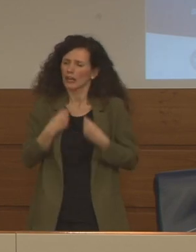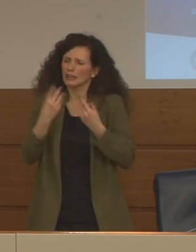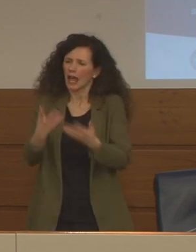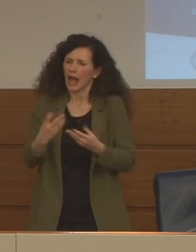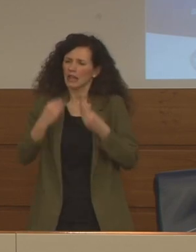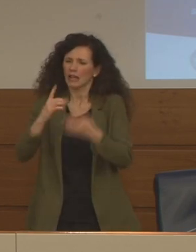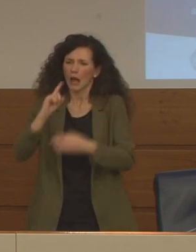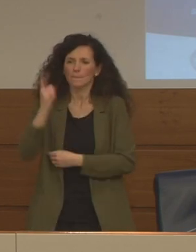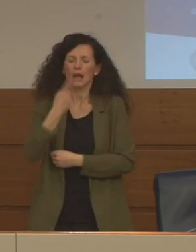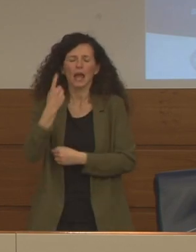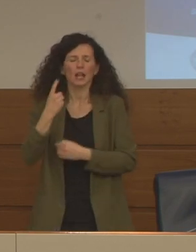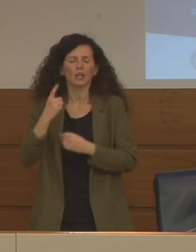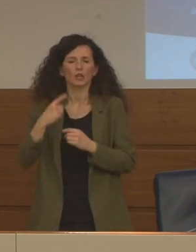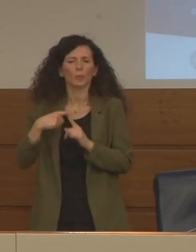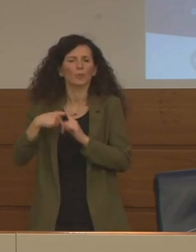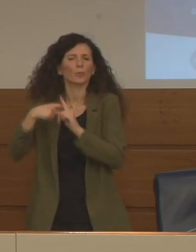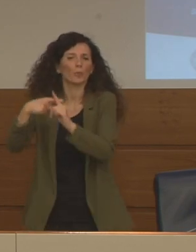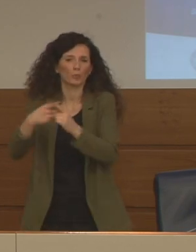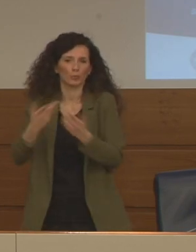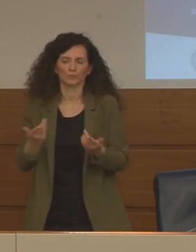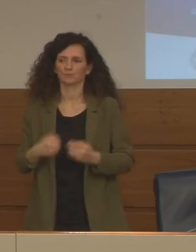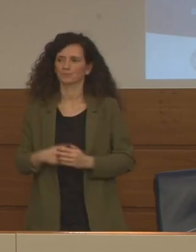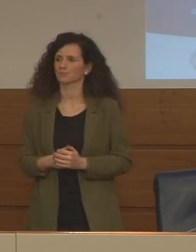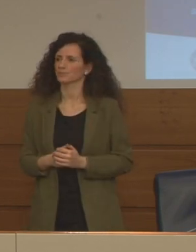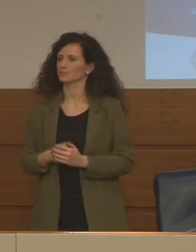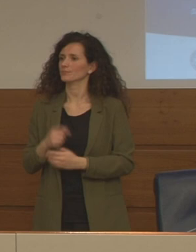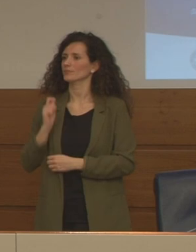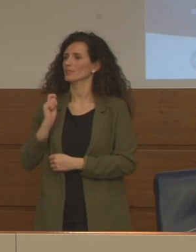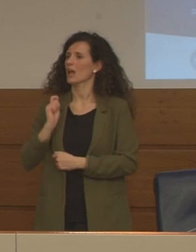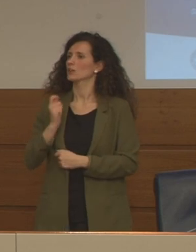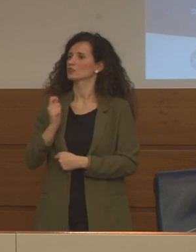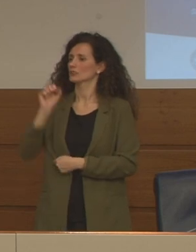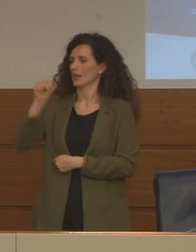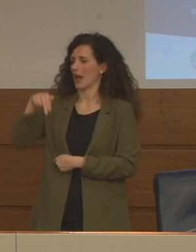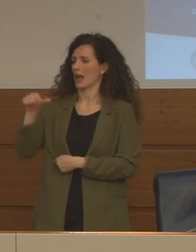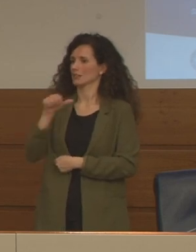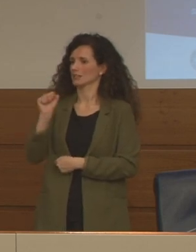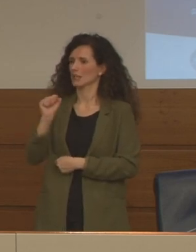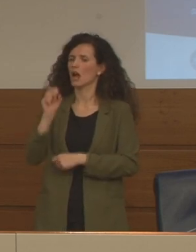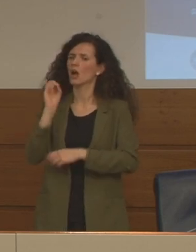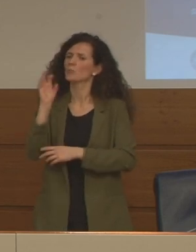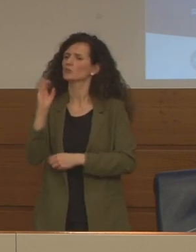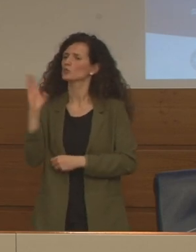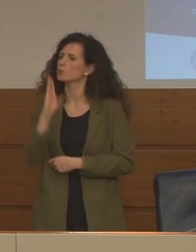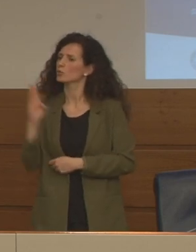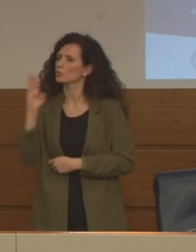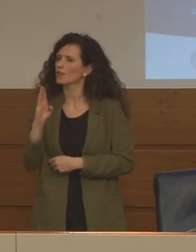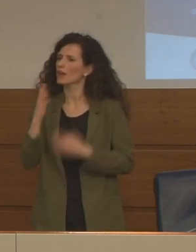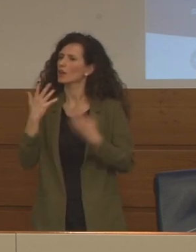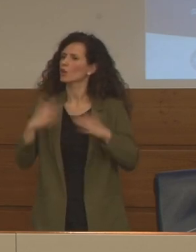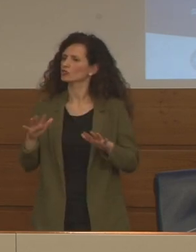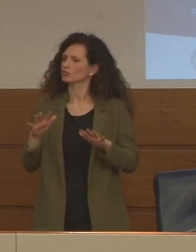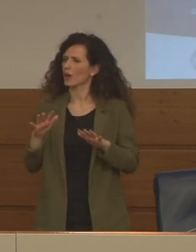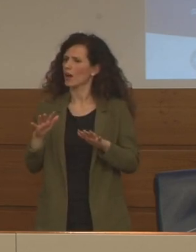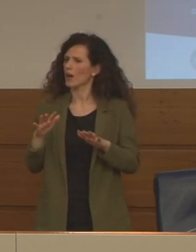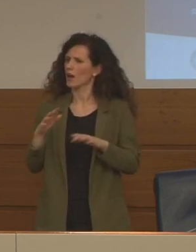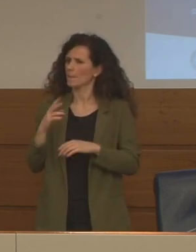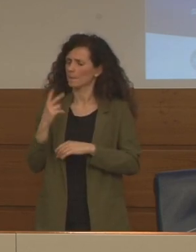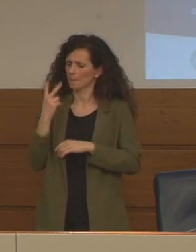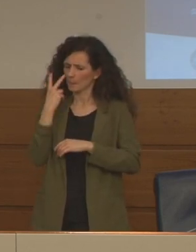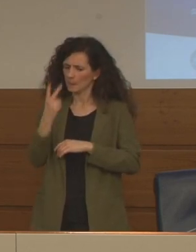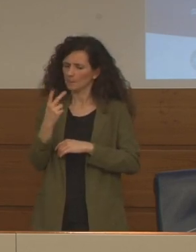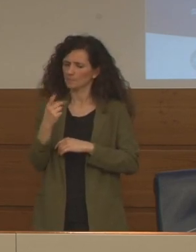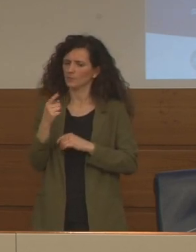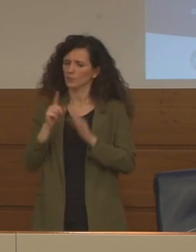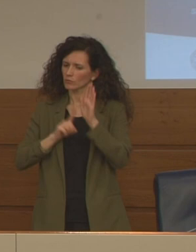si sta da amazon luca la viola dell'agenzia ansa da qualche giorno ci salta sempre più